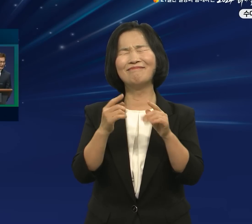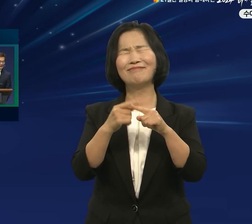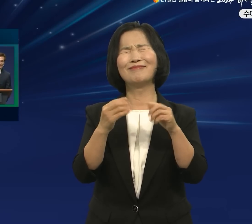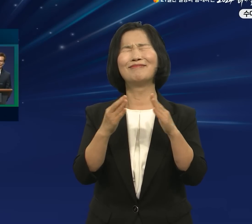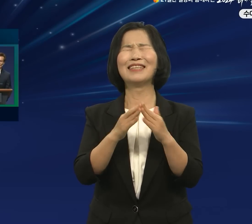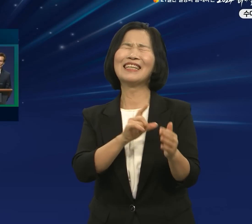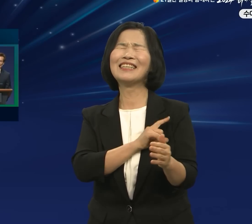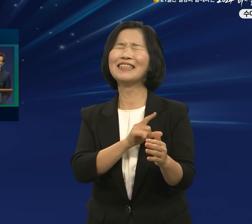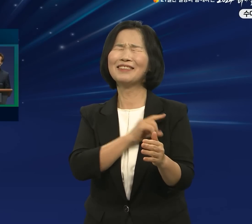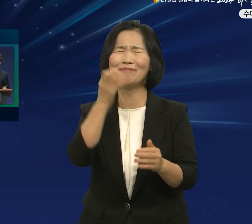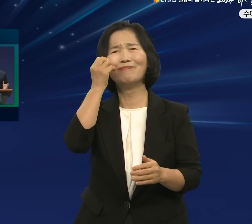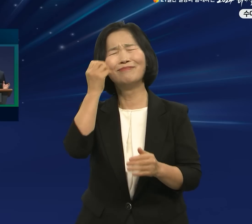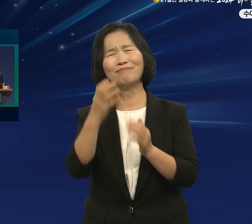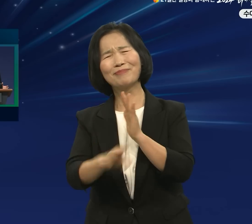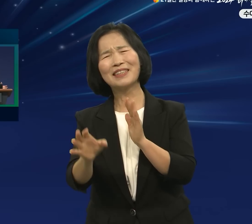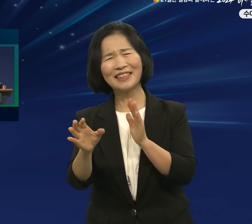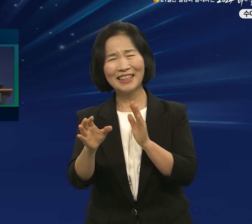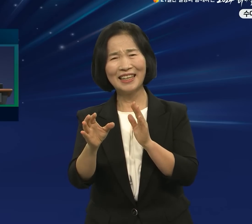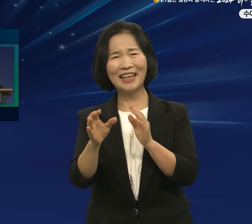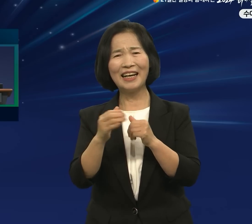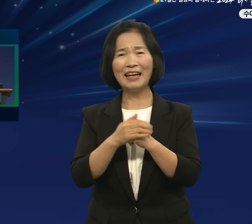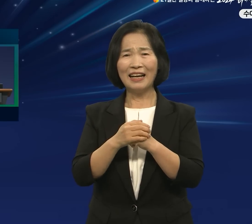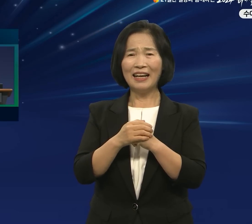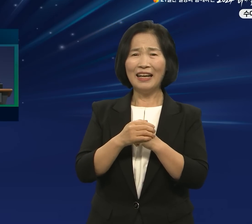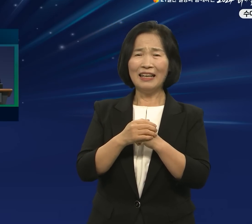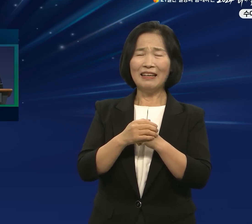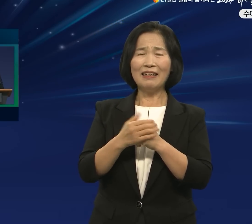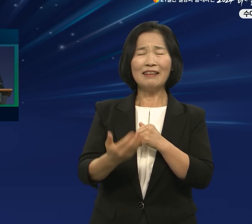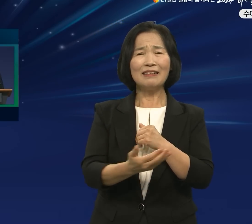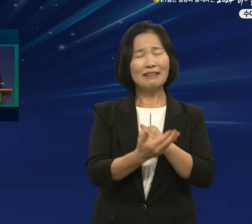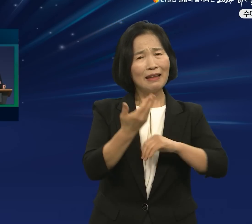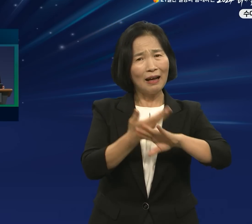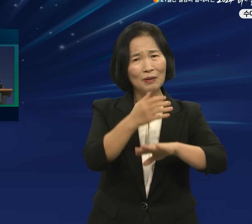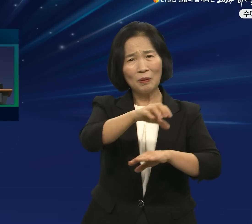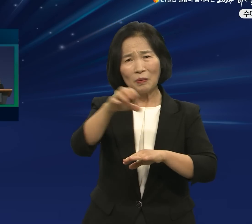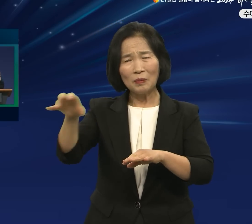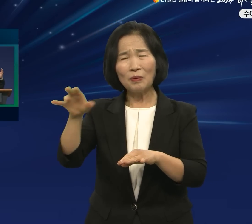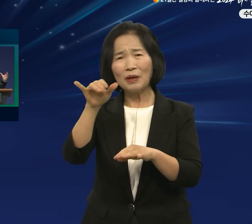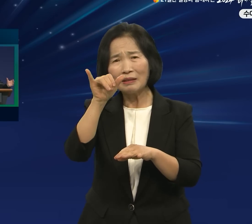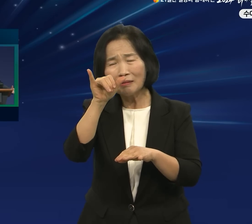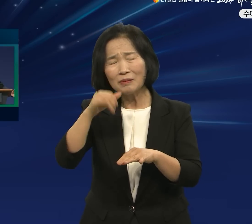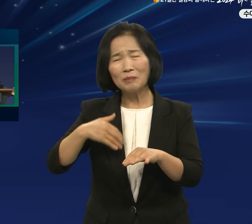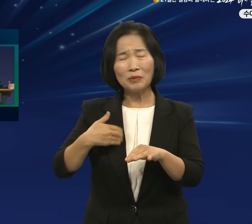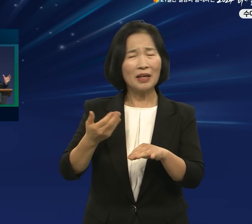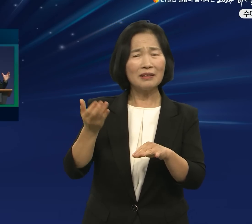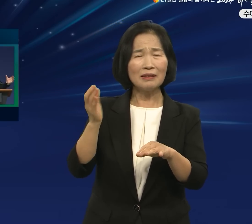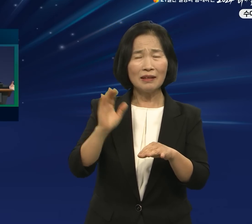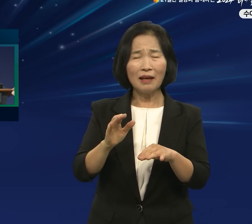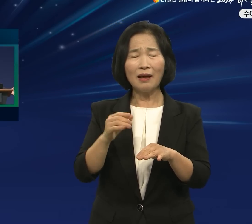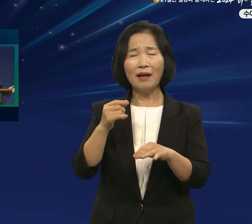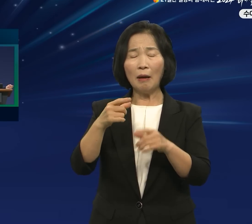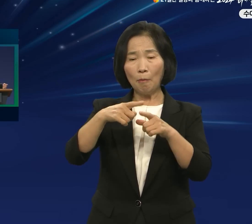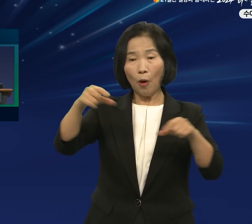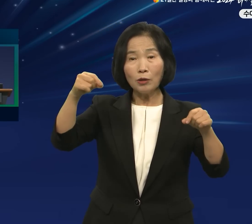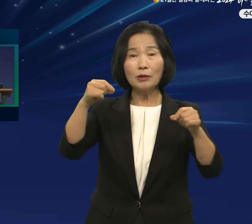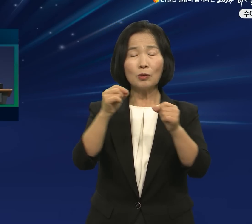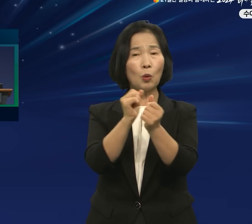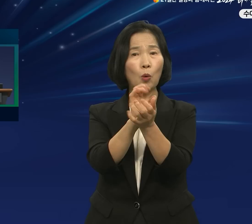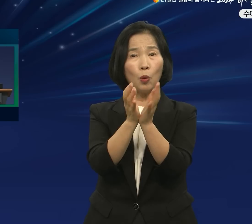입구에 다른 지역에도 있는지 모르겠습니다만은 벚꽃인데 축축 처진